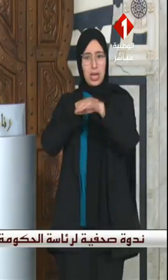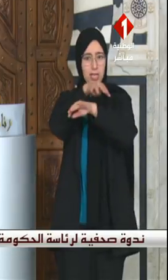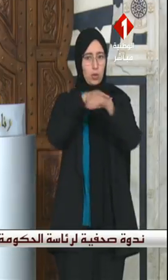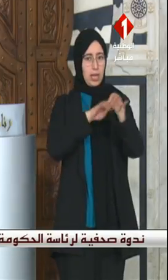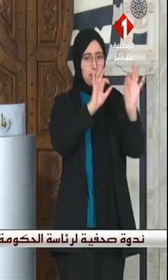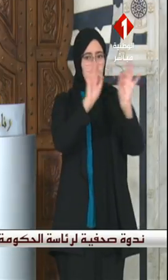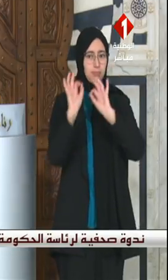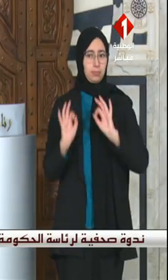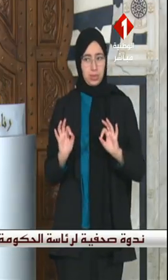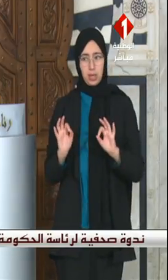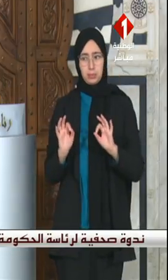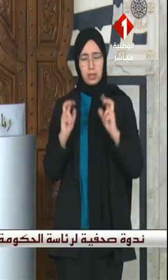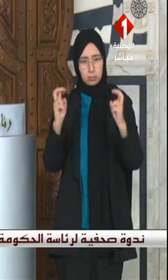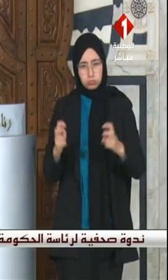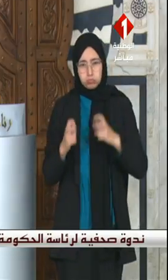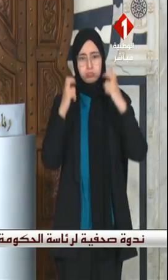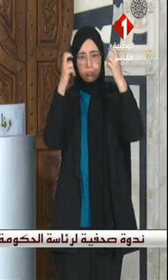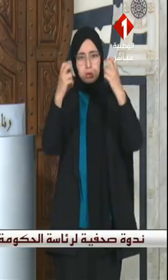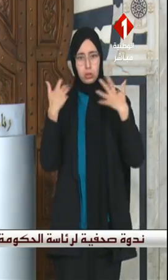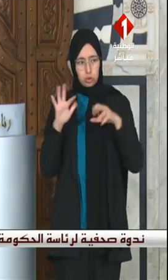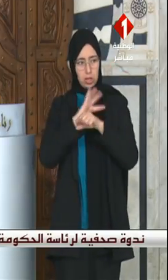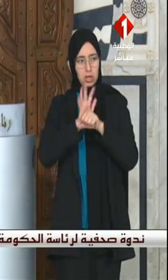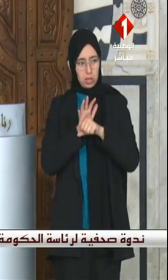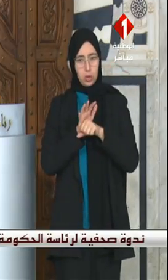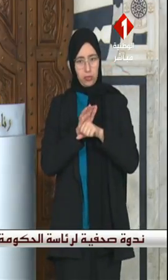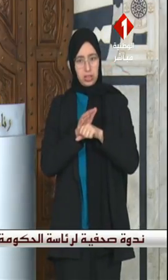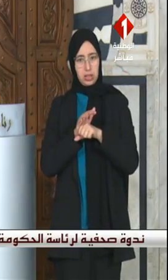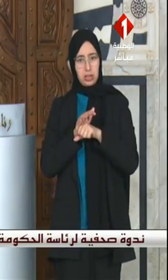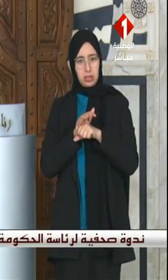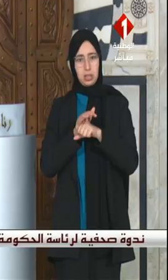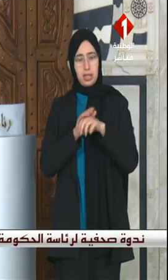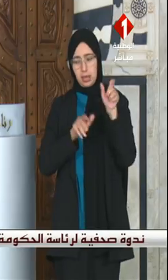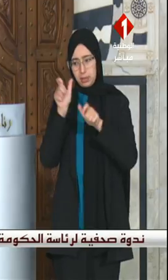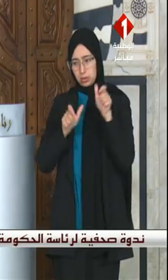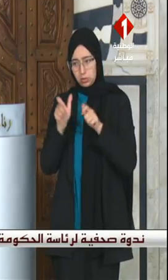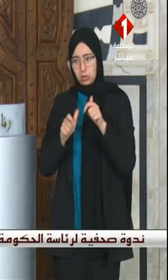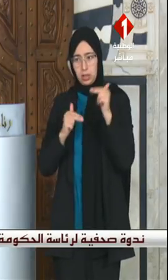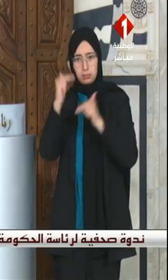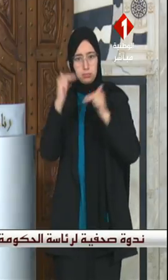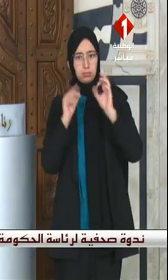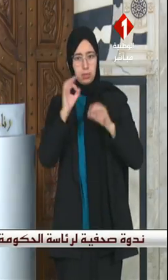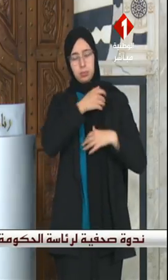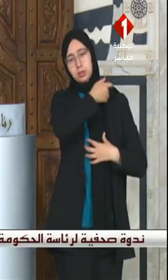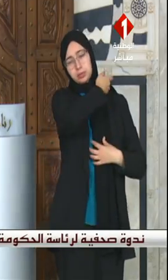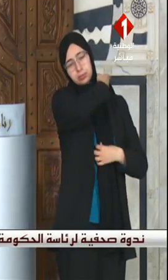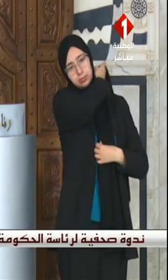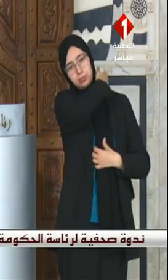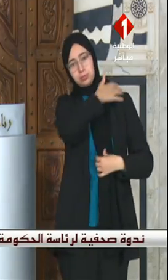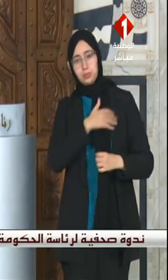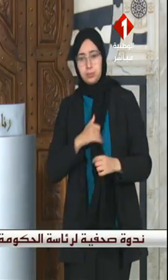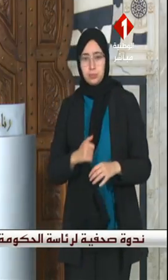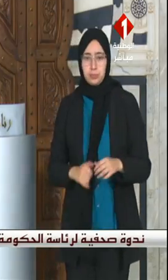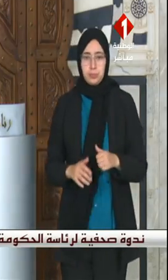يعني نسق متصاعد بالنسبة لانتشار الفيروس والأقل، كان تعطينا التصنيف. شكرا لك.